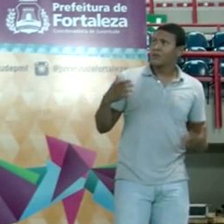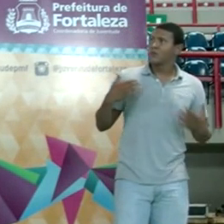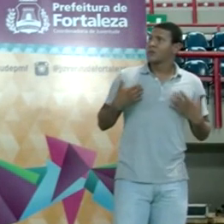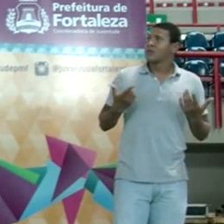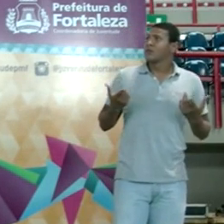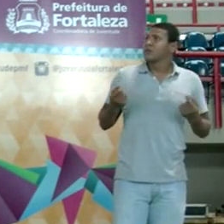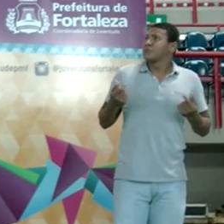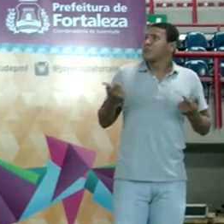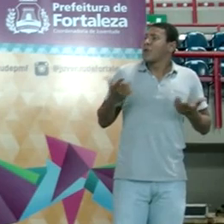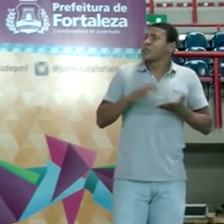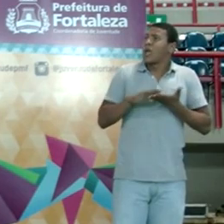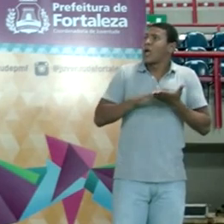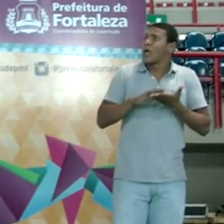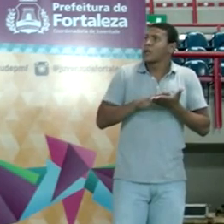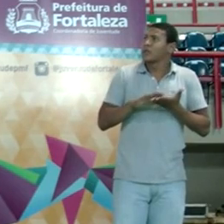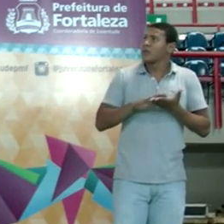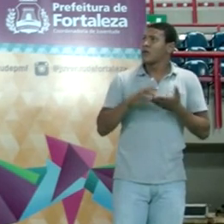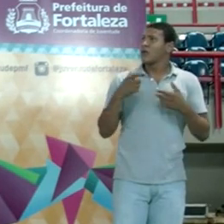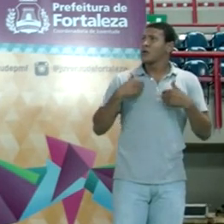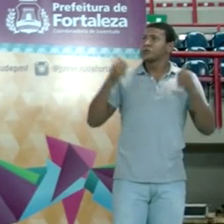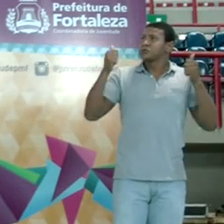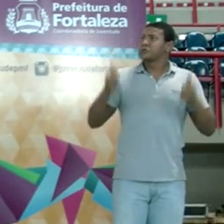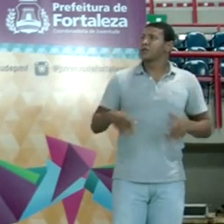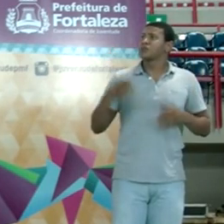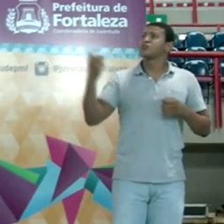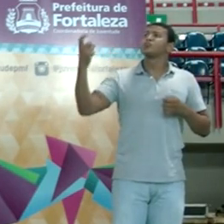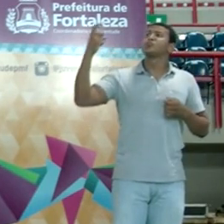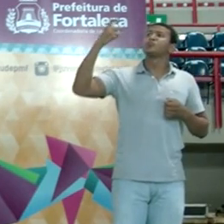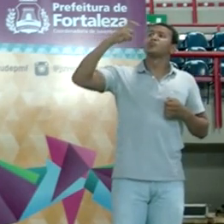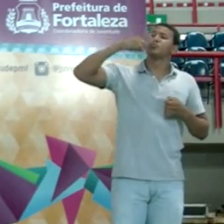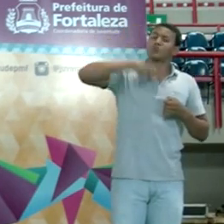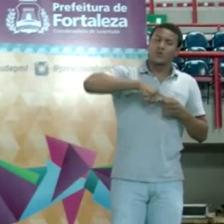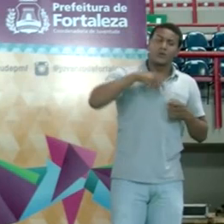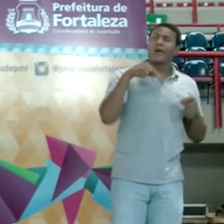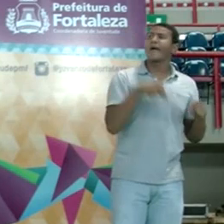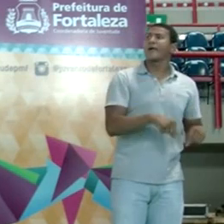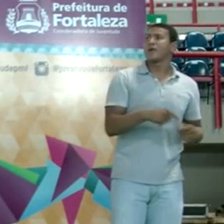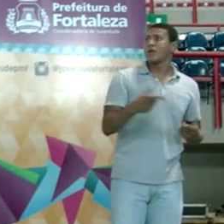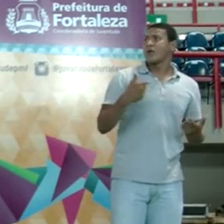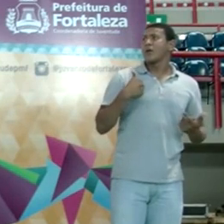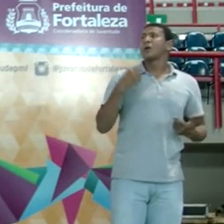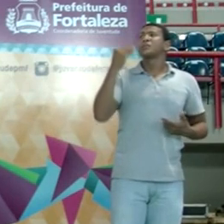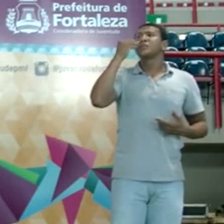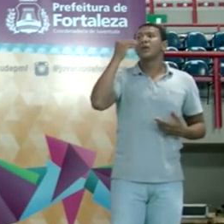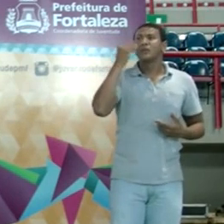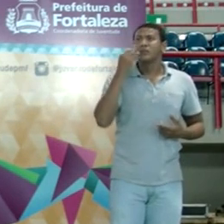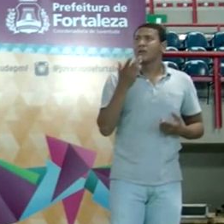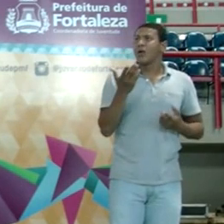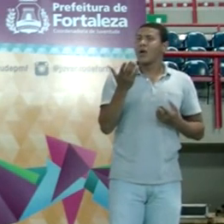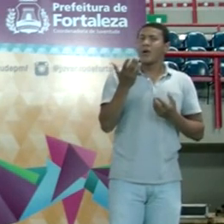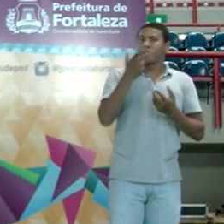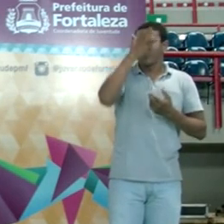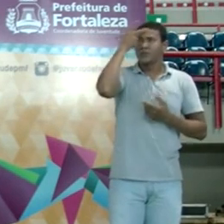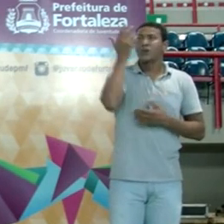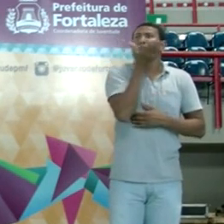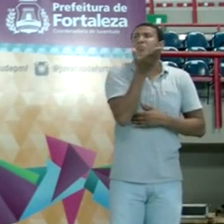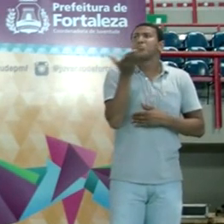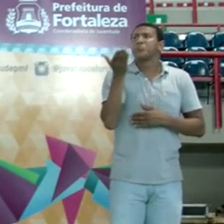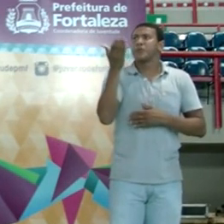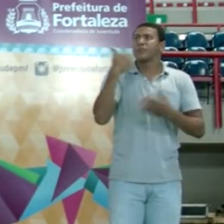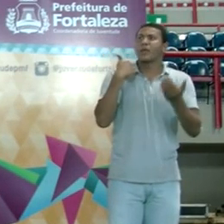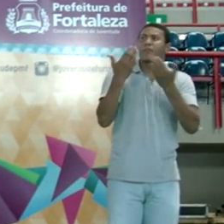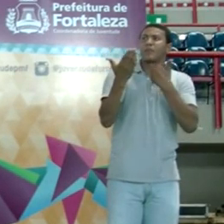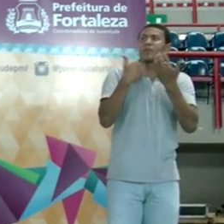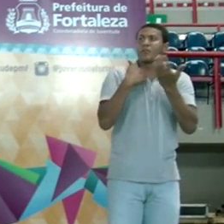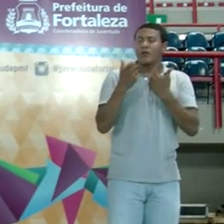nada. Tudo que eu tinha eu gastei para vir para cá. Eu vivo agora da boa vontade de quem manda comida, roupa e tal. Aí a